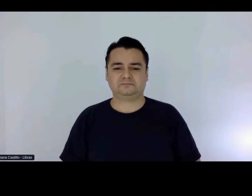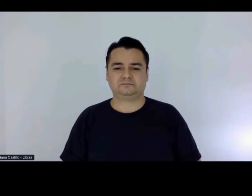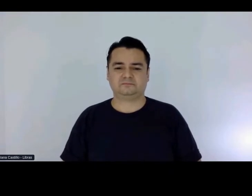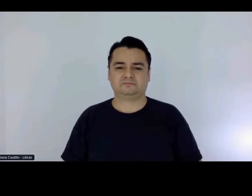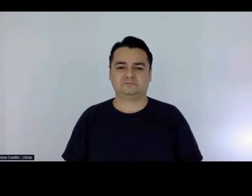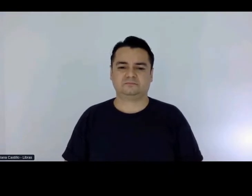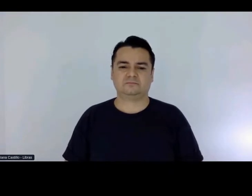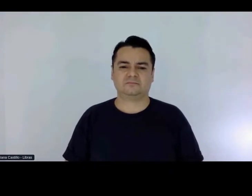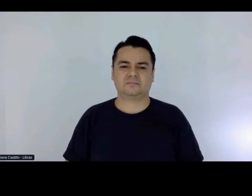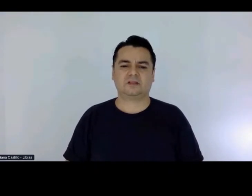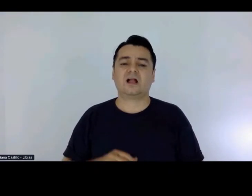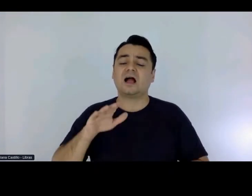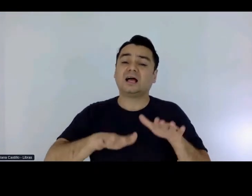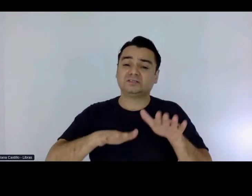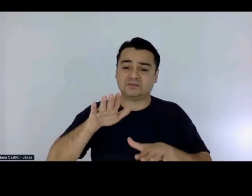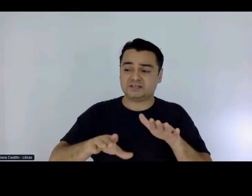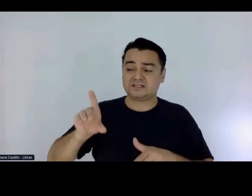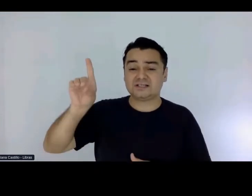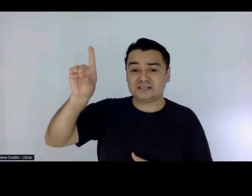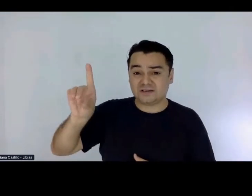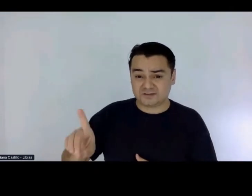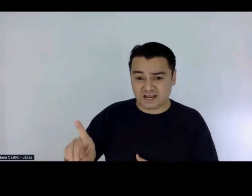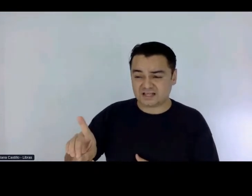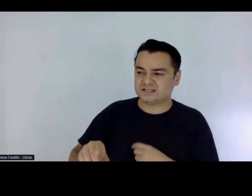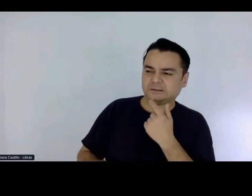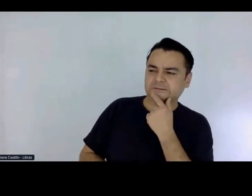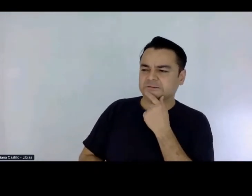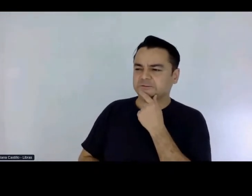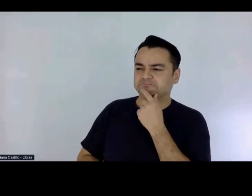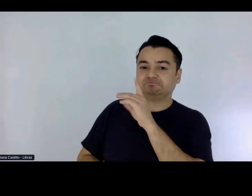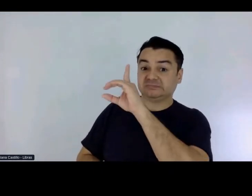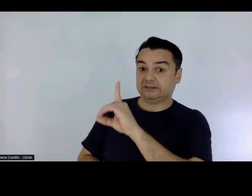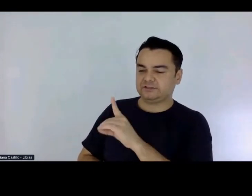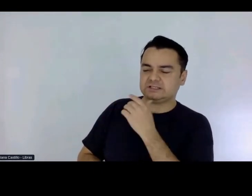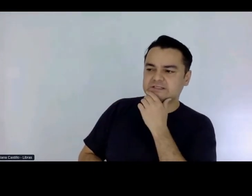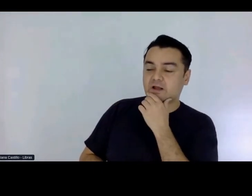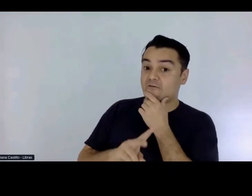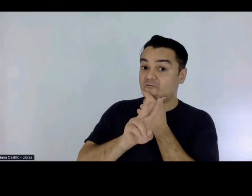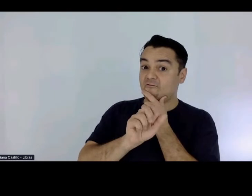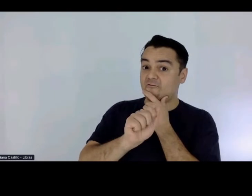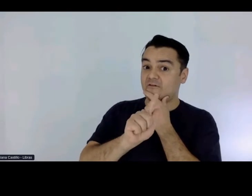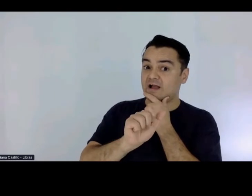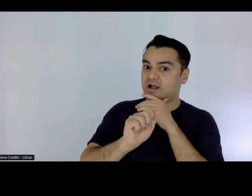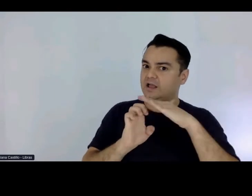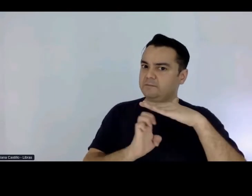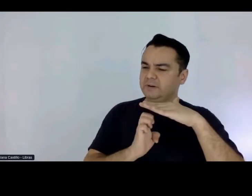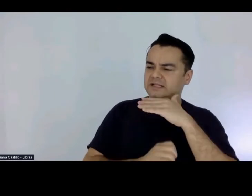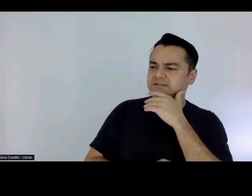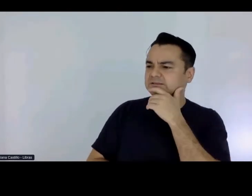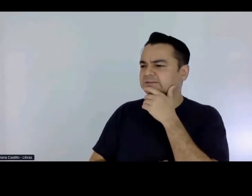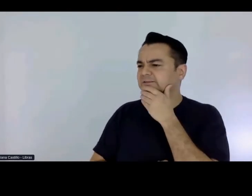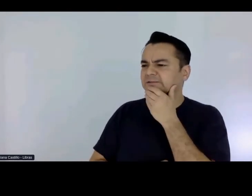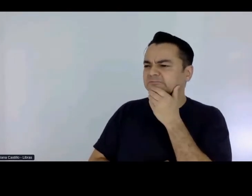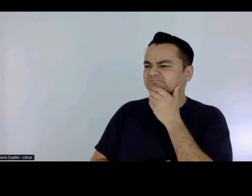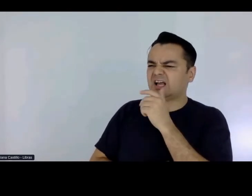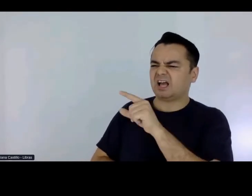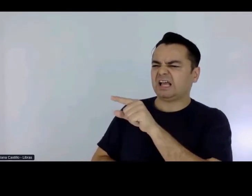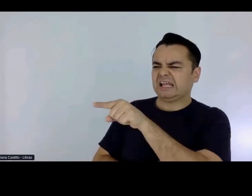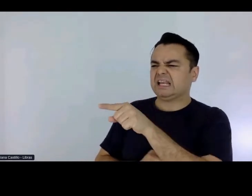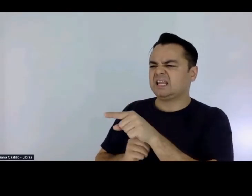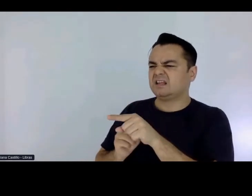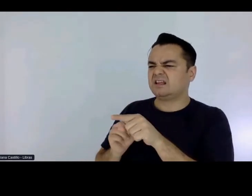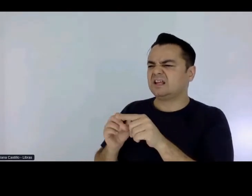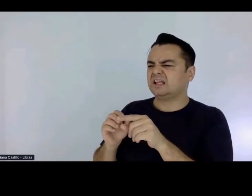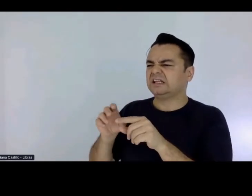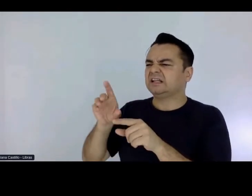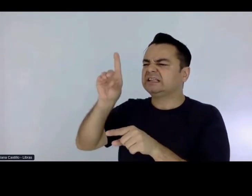com escolherem deficiências mais leves para contratação, a gente se depara com pessoas nem mesmo